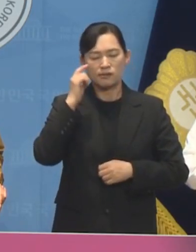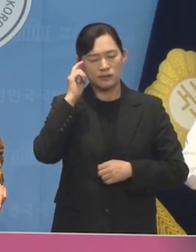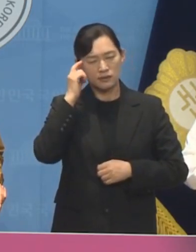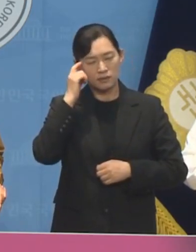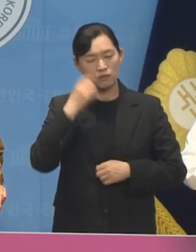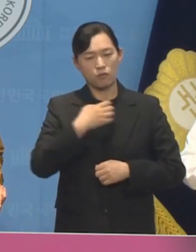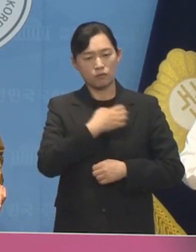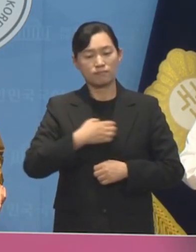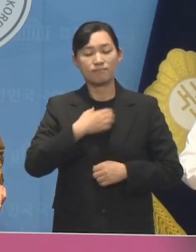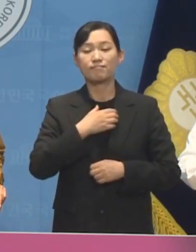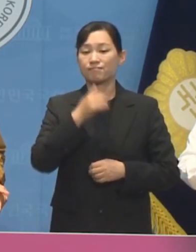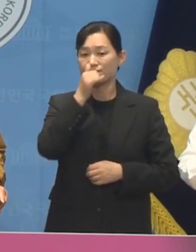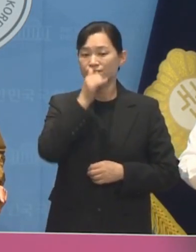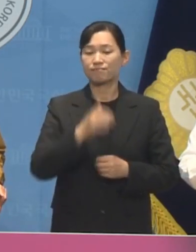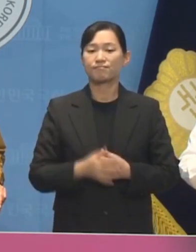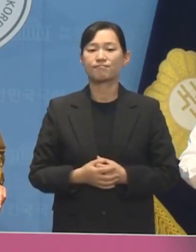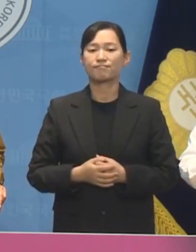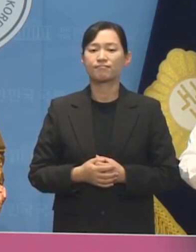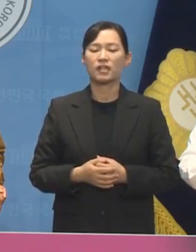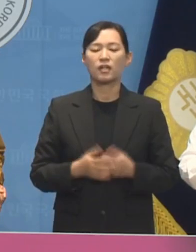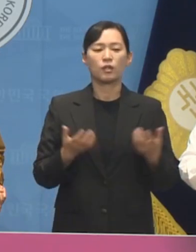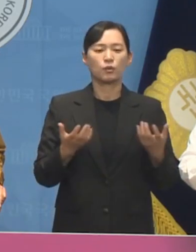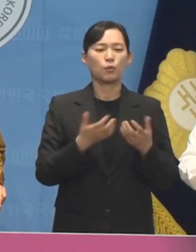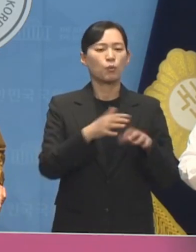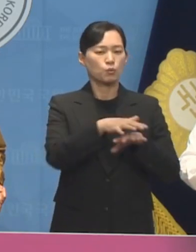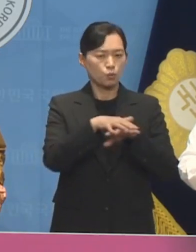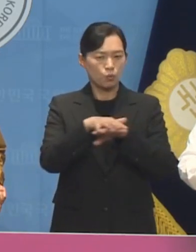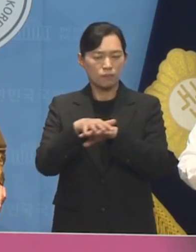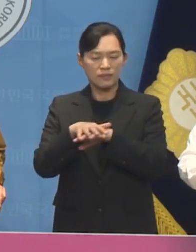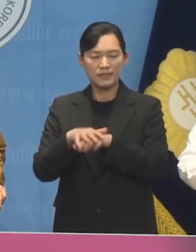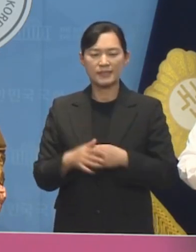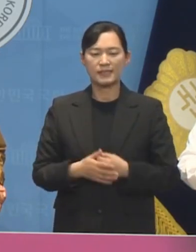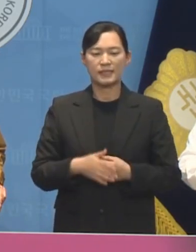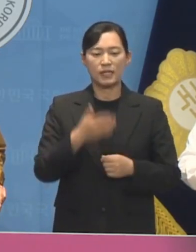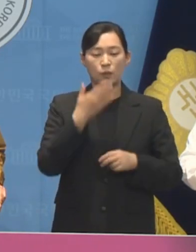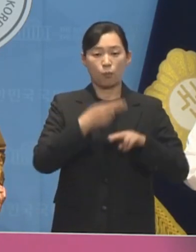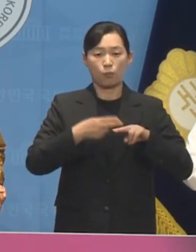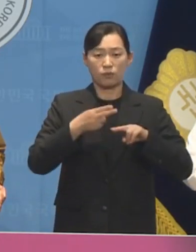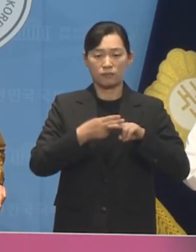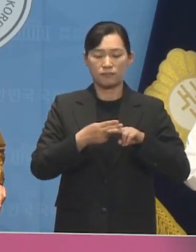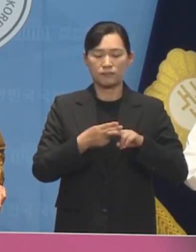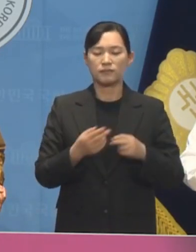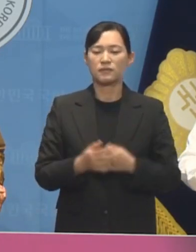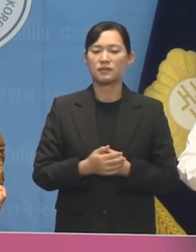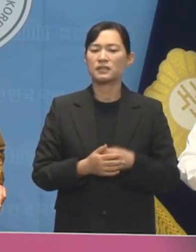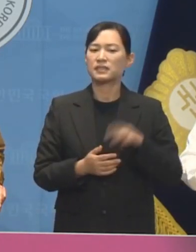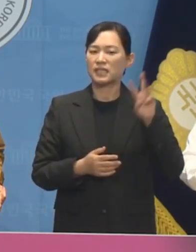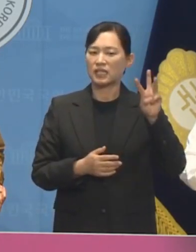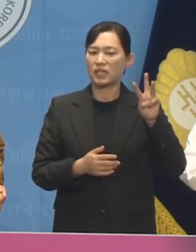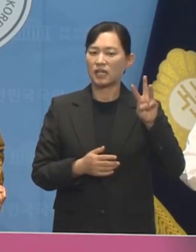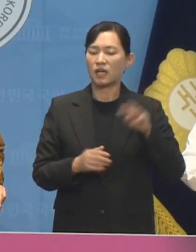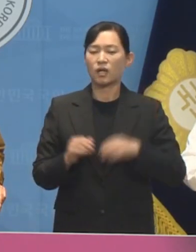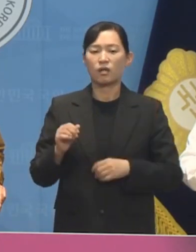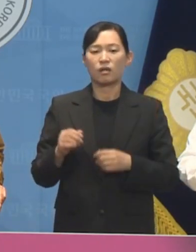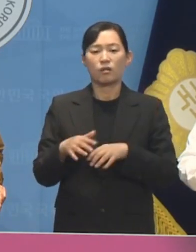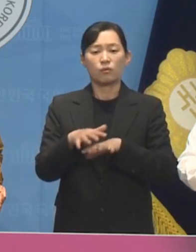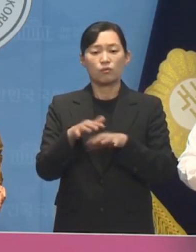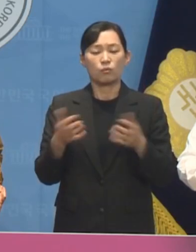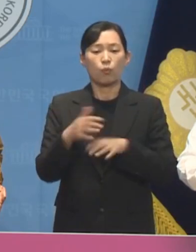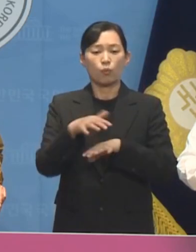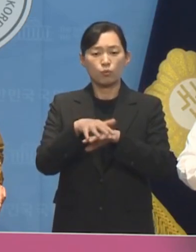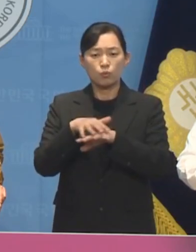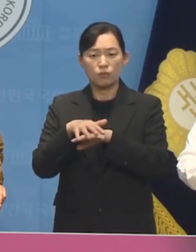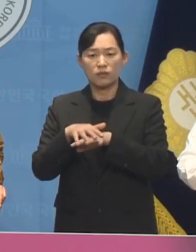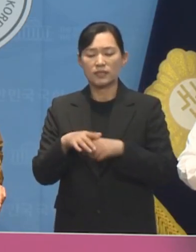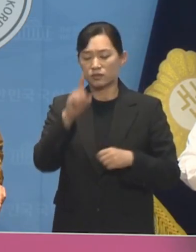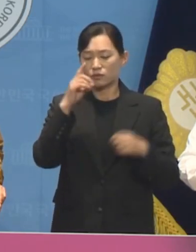있습니다. 그 차원에서 지금 노동조합들이 급식 노동자들이 함께 가입되고 있는 세계 노조가 서울 정부 종합청사